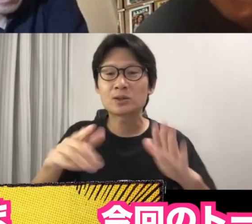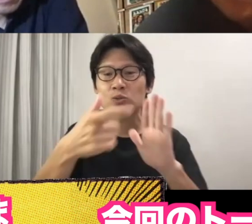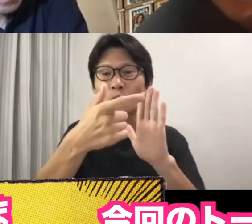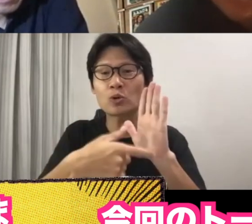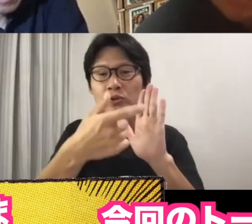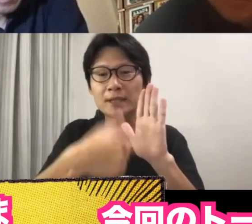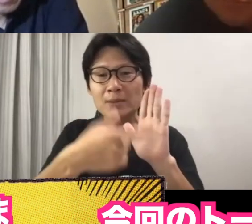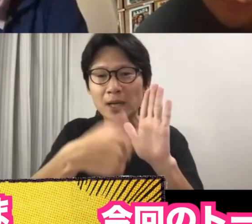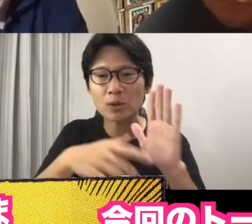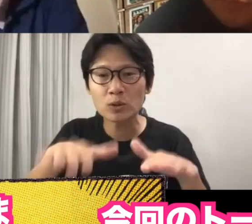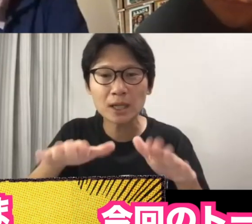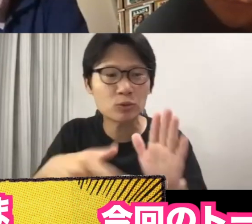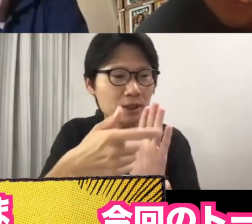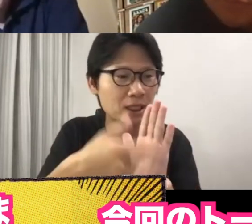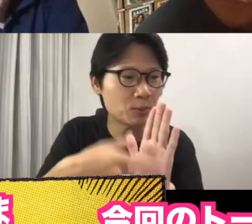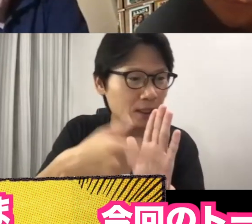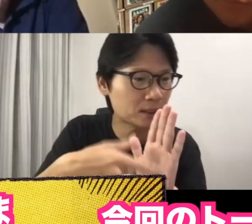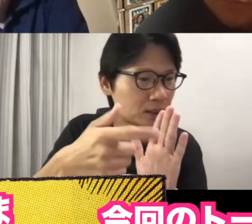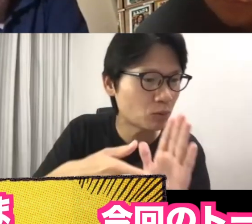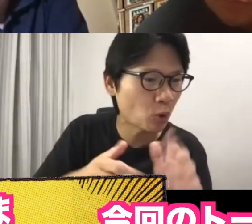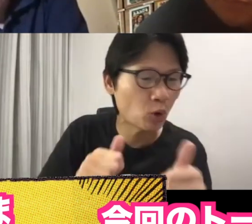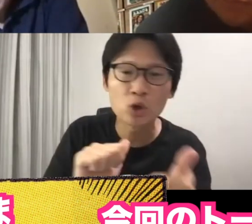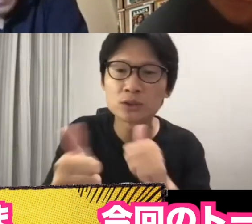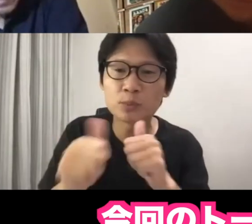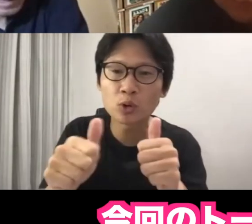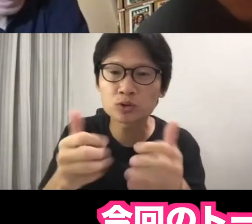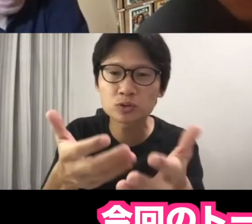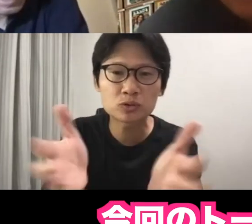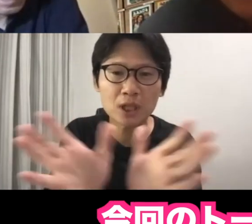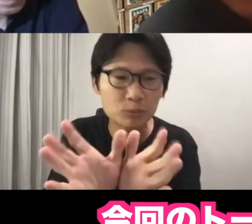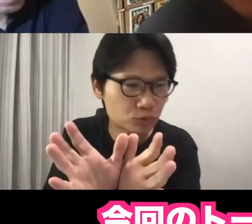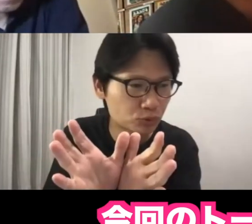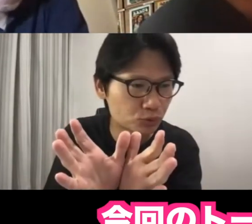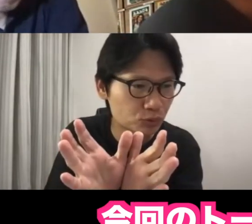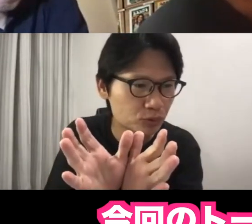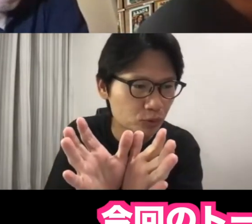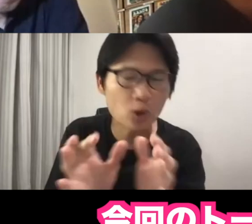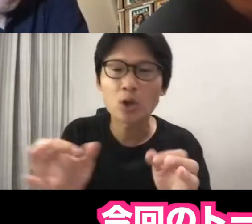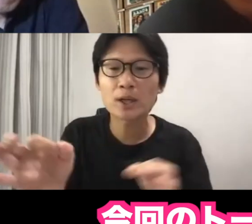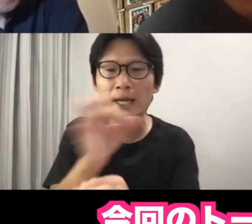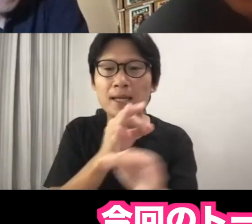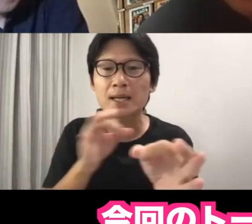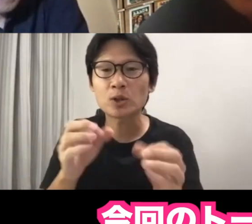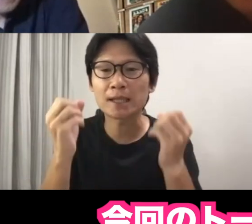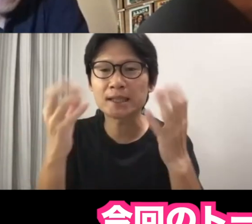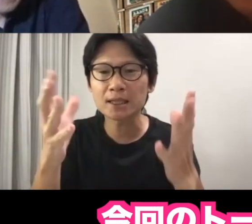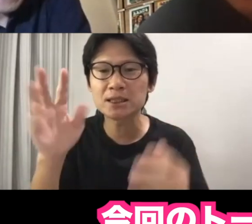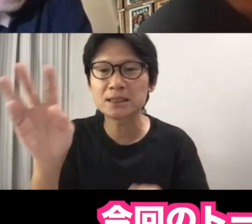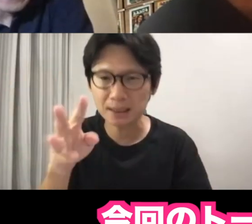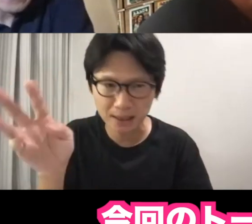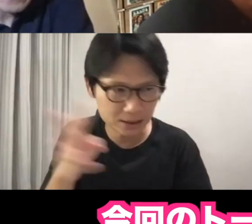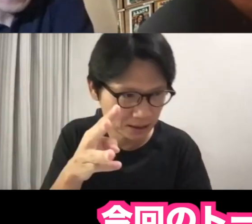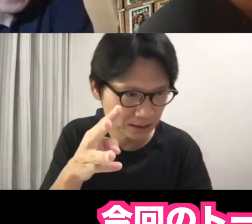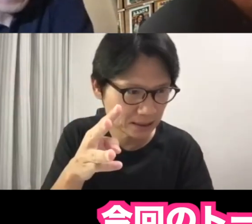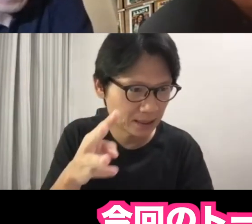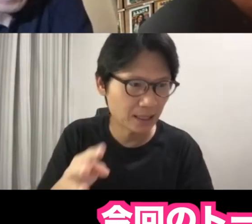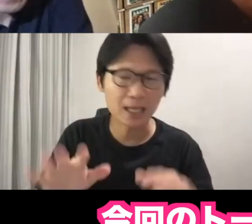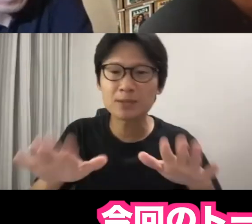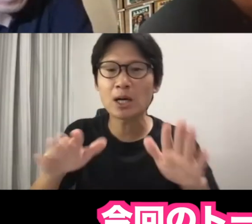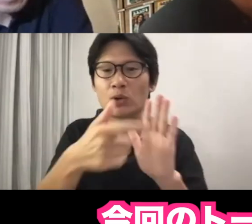トークテーマは今回のテーマなんですけどもポーツクラブの経営の新しい形今は